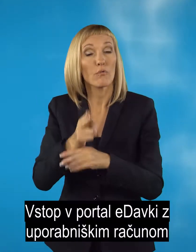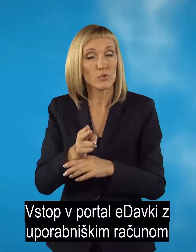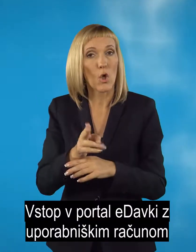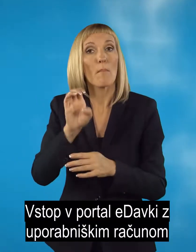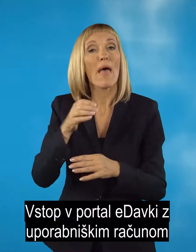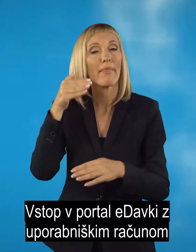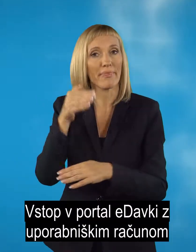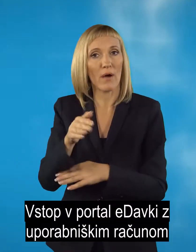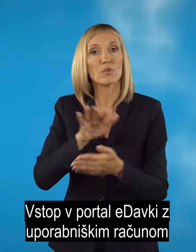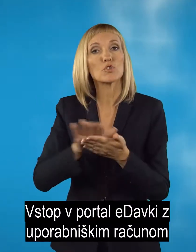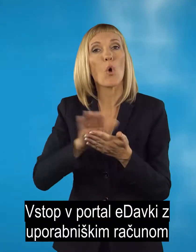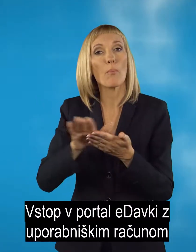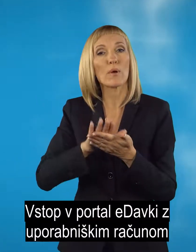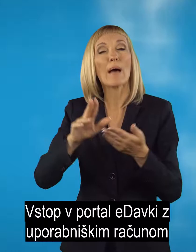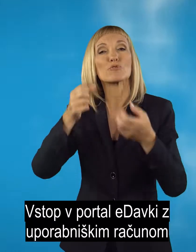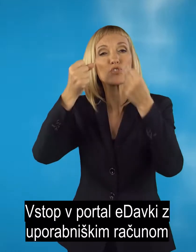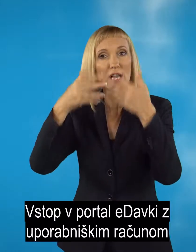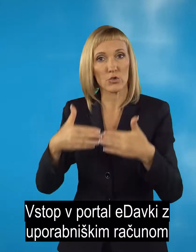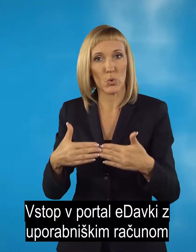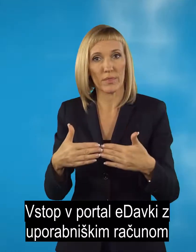Vstop v portal E-davki z uporabniškim računom.